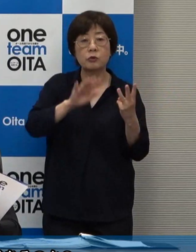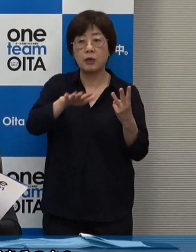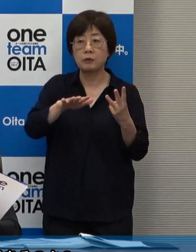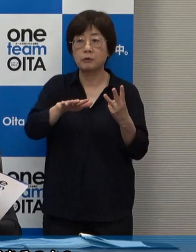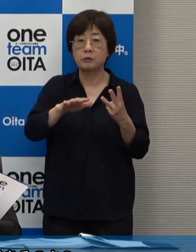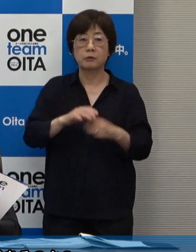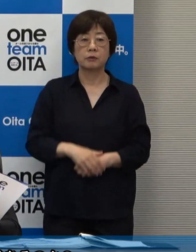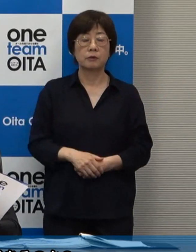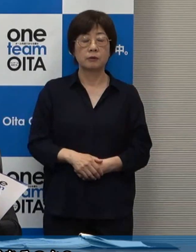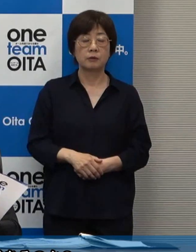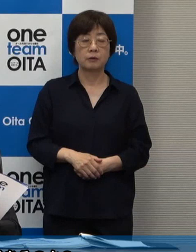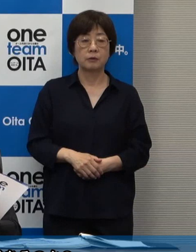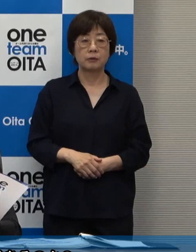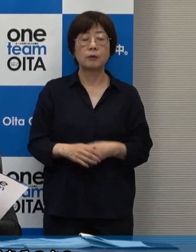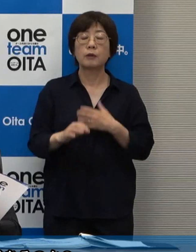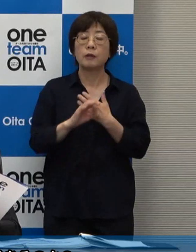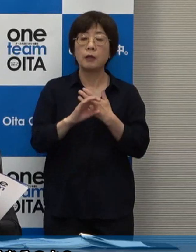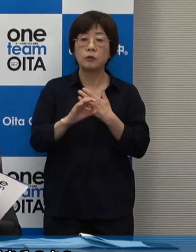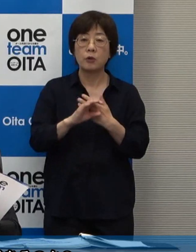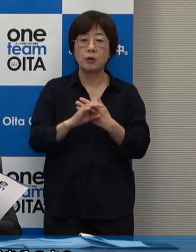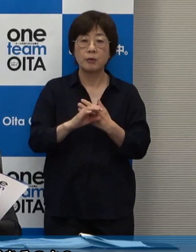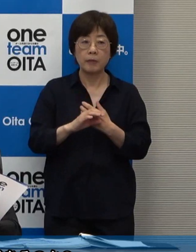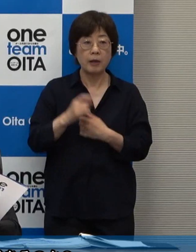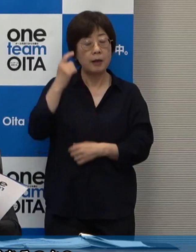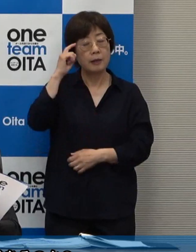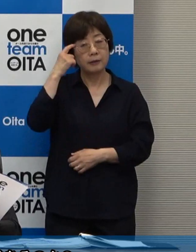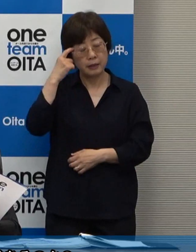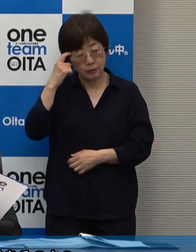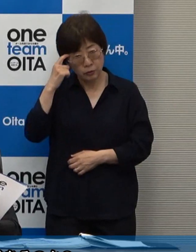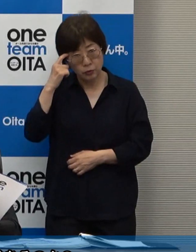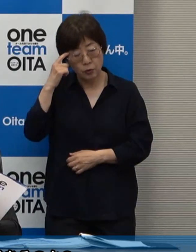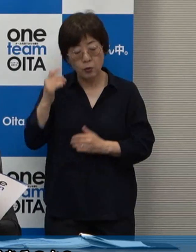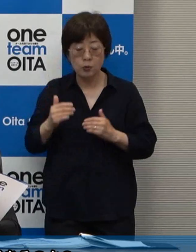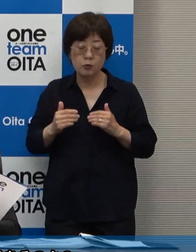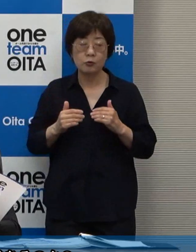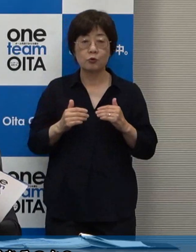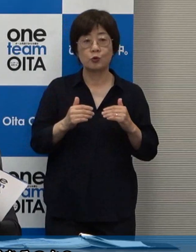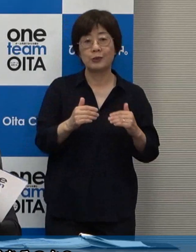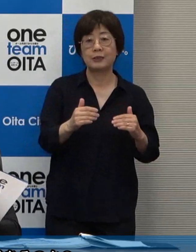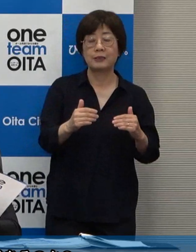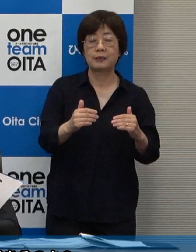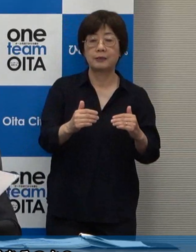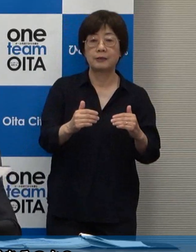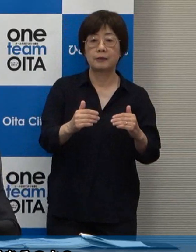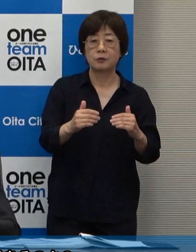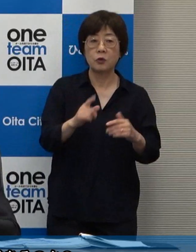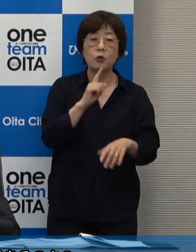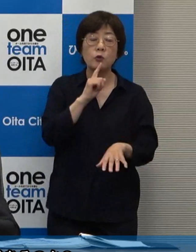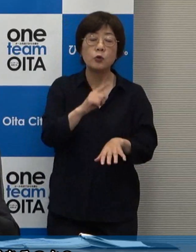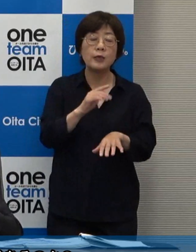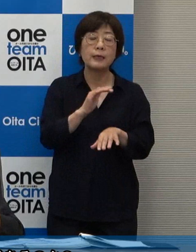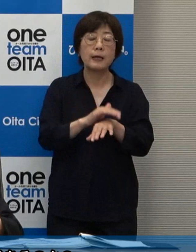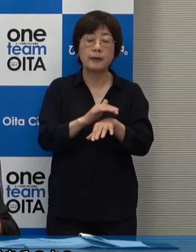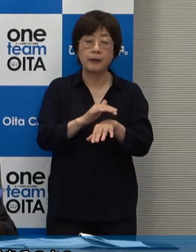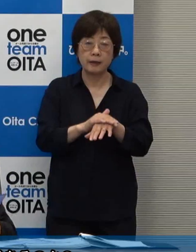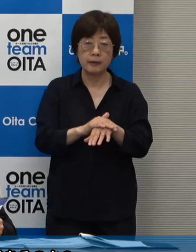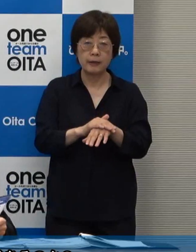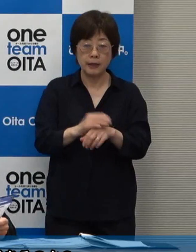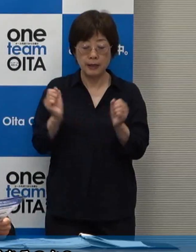現でわかると思うんですが、検討とかね、推進とかね、まあ、いろんな表現使いながら短期、中